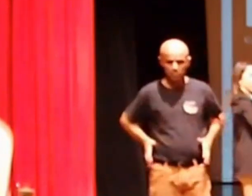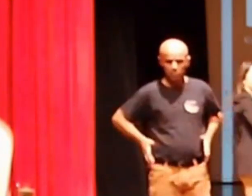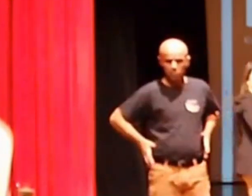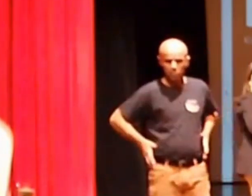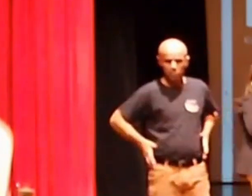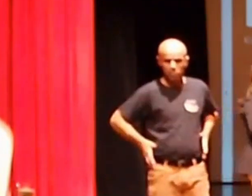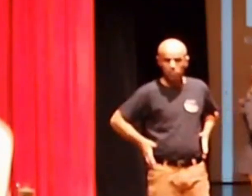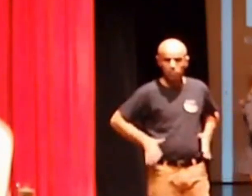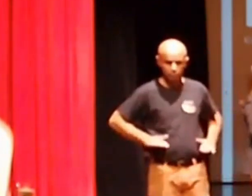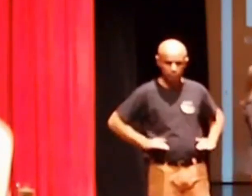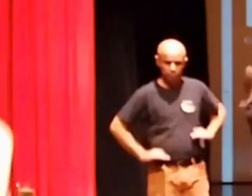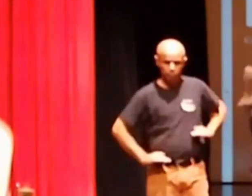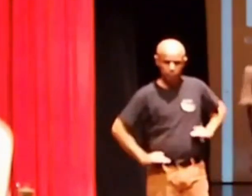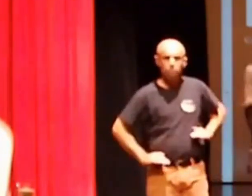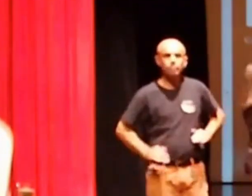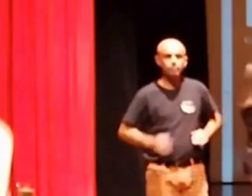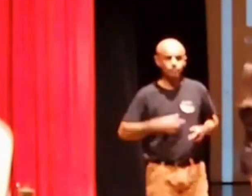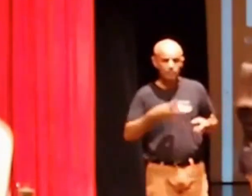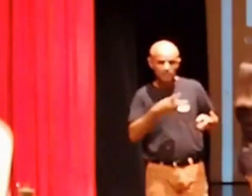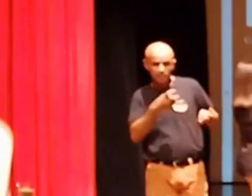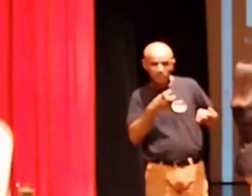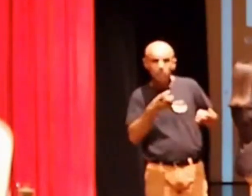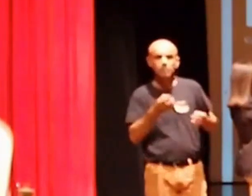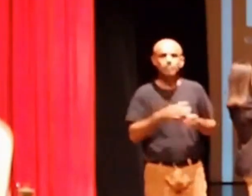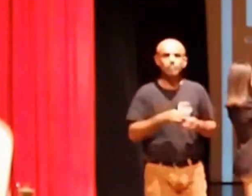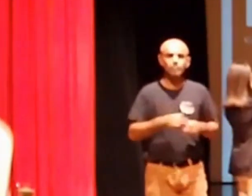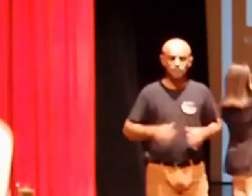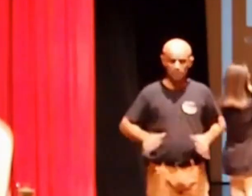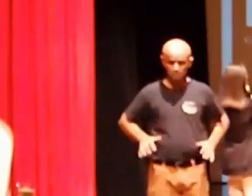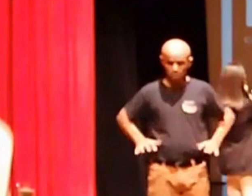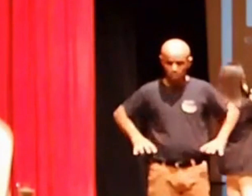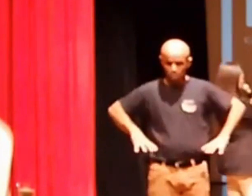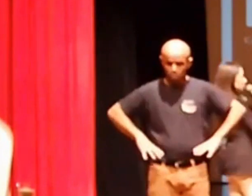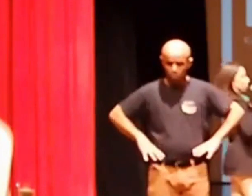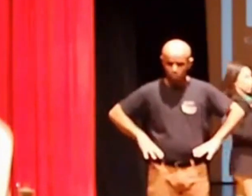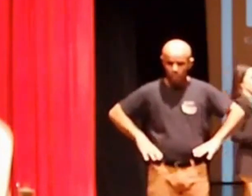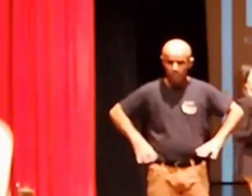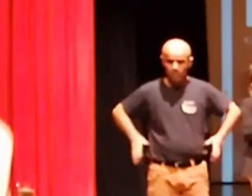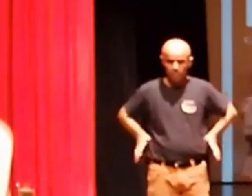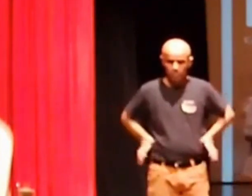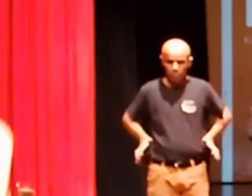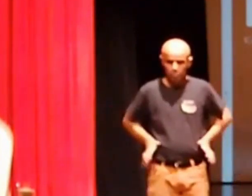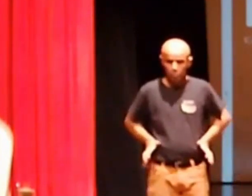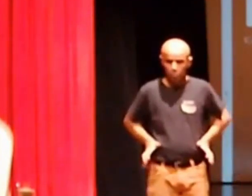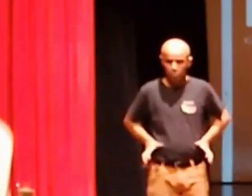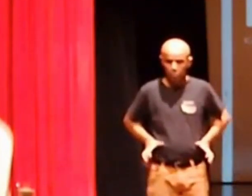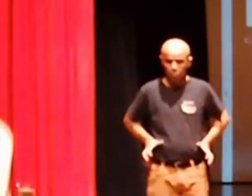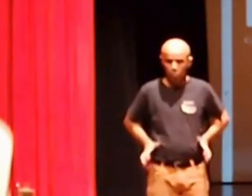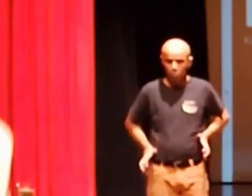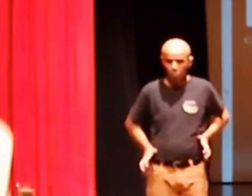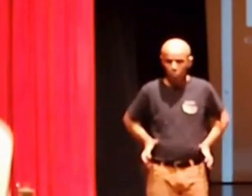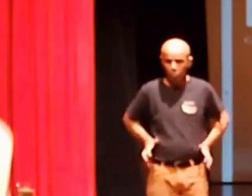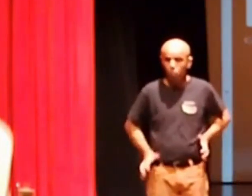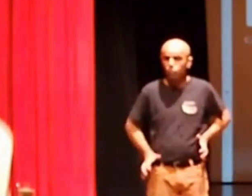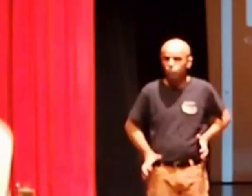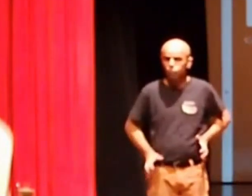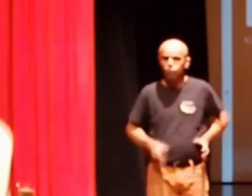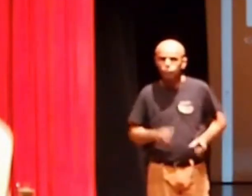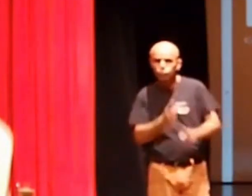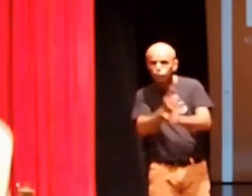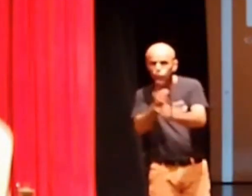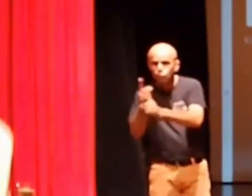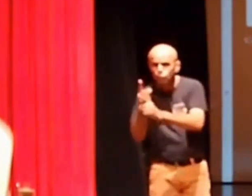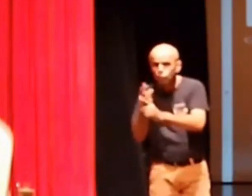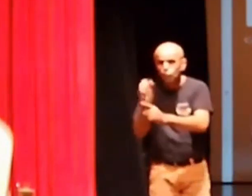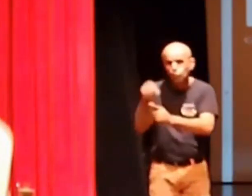cintura mais cavada de um lado, do outro não. Os quadris assimétricos, que em alguns casos a gente vai encontrar, em outros talvez